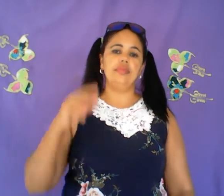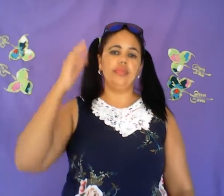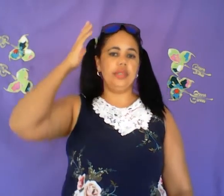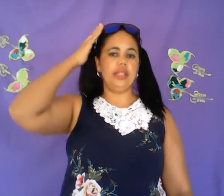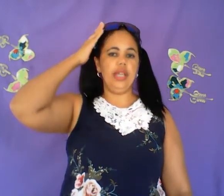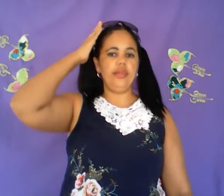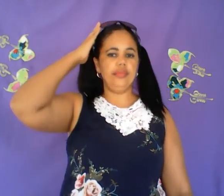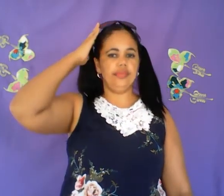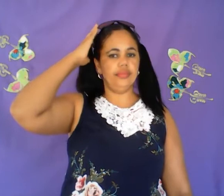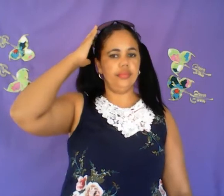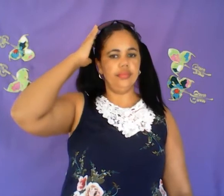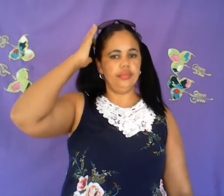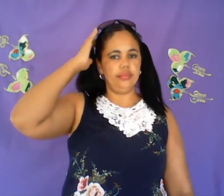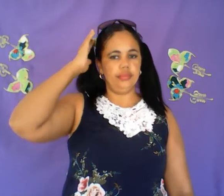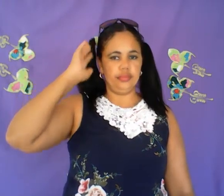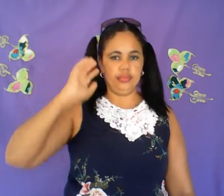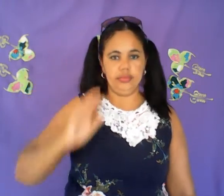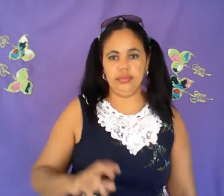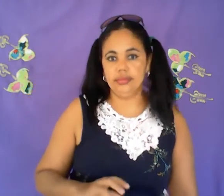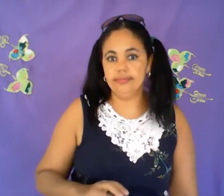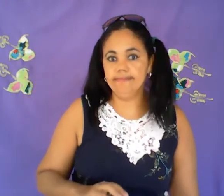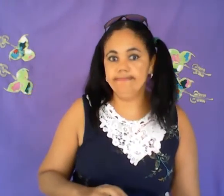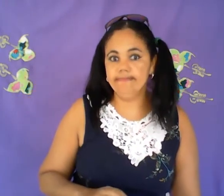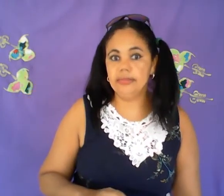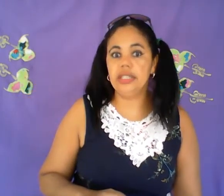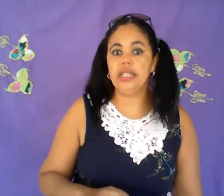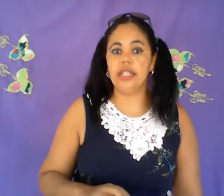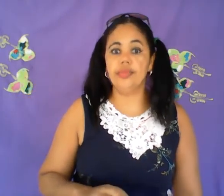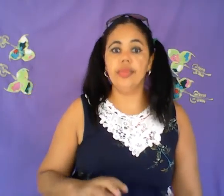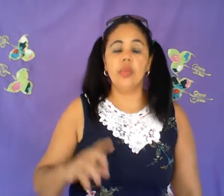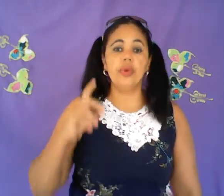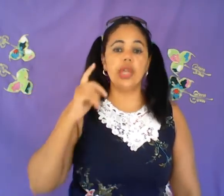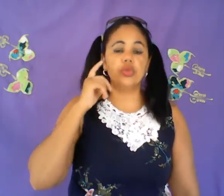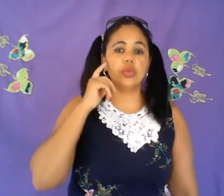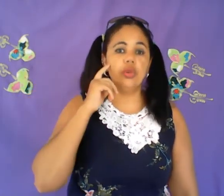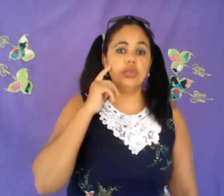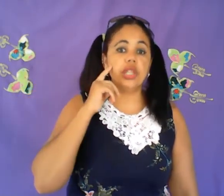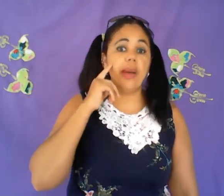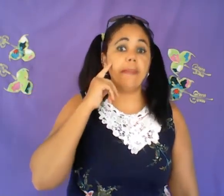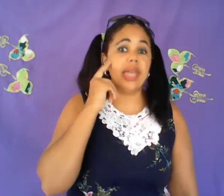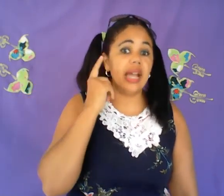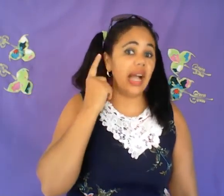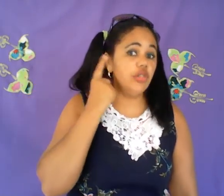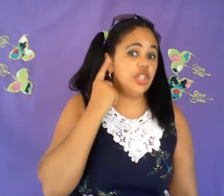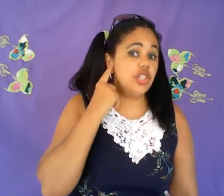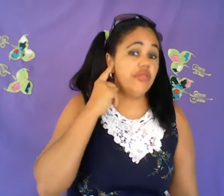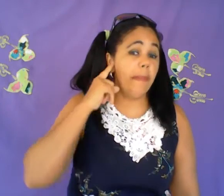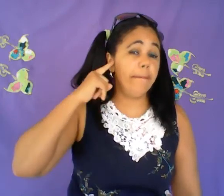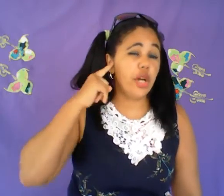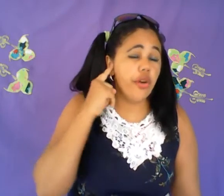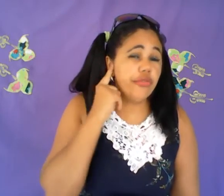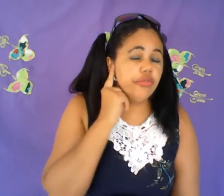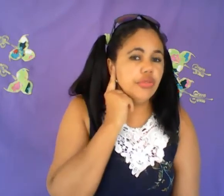Entenderam? Hum, entenderam. Porque os surdos têm uma perca auditiva profunda,